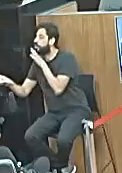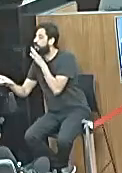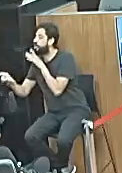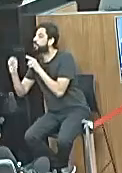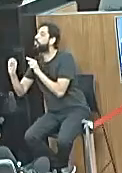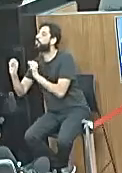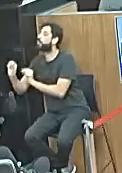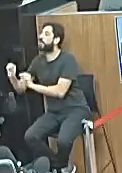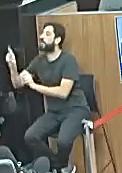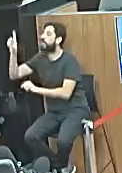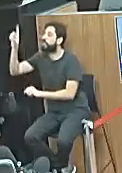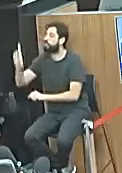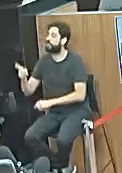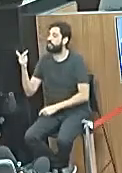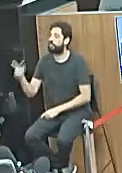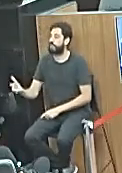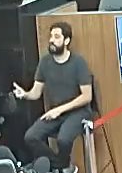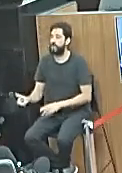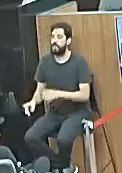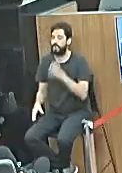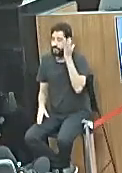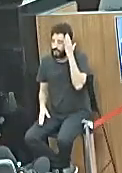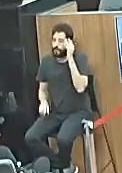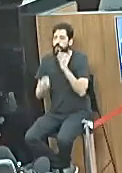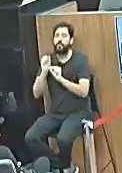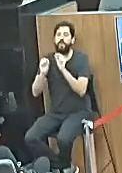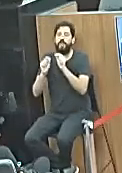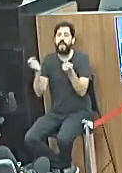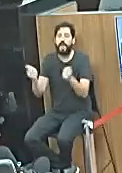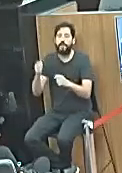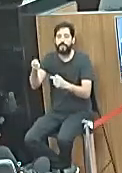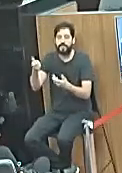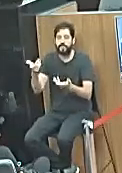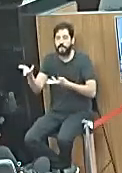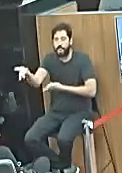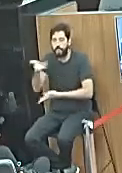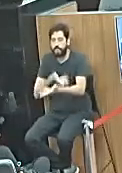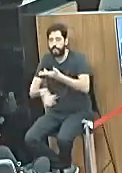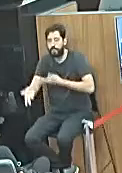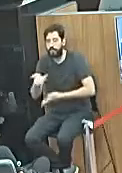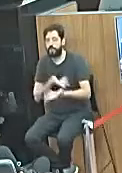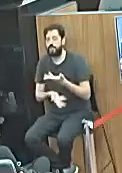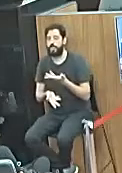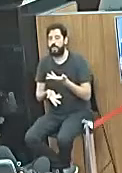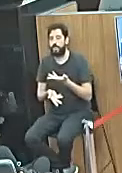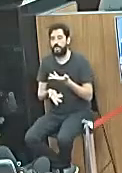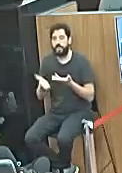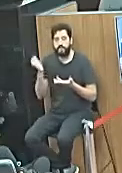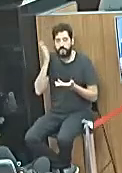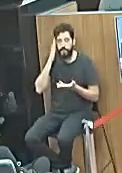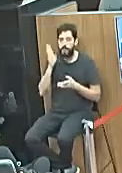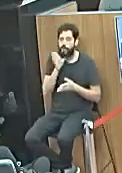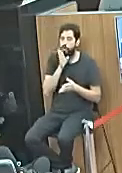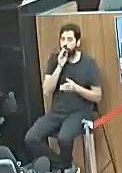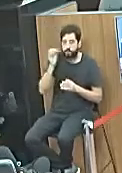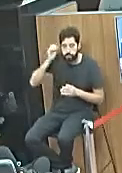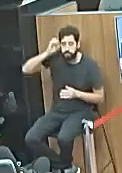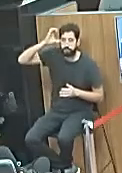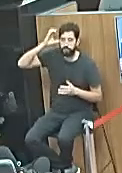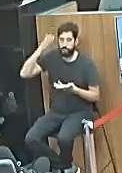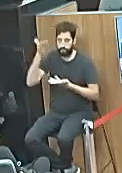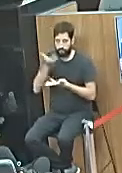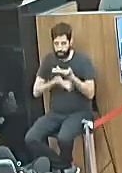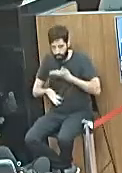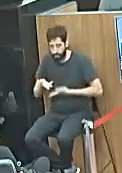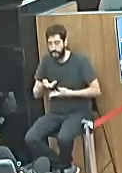que é de direito dele e é conhecer a condição ea capacidade da gente trocar fazer uma troca mútua de saberes de conhecimento ea